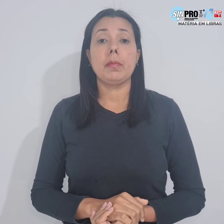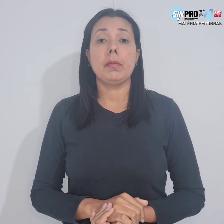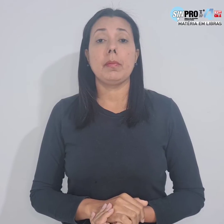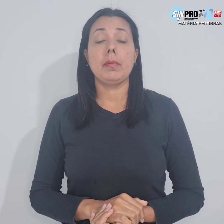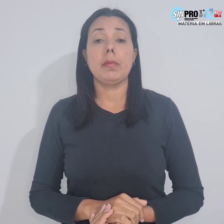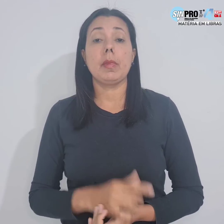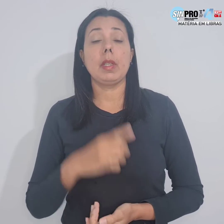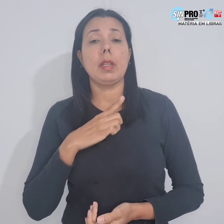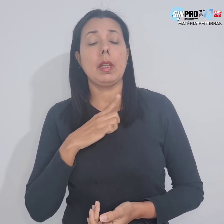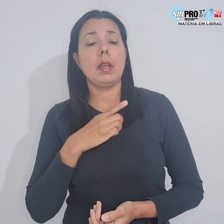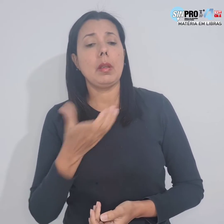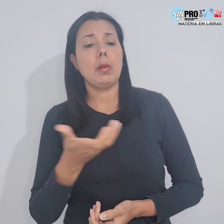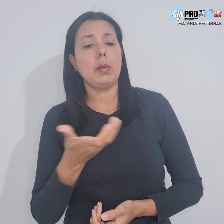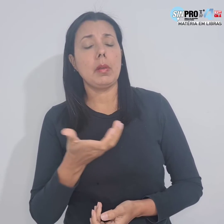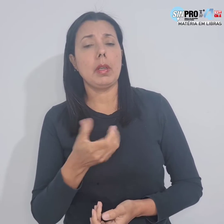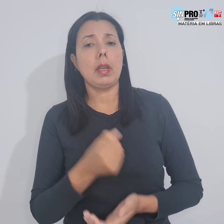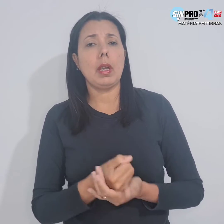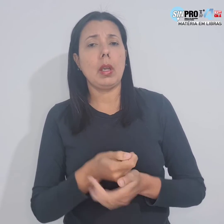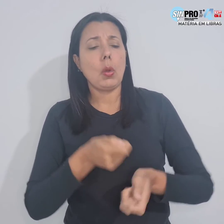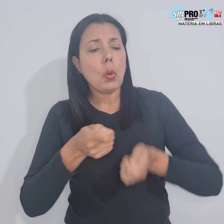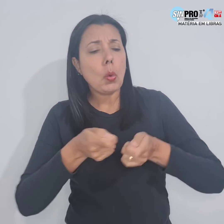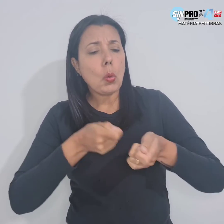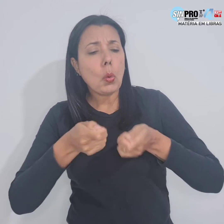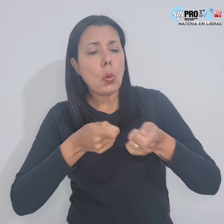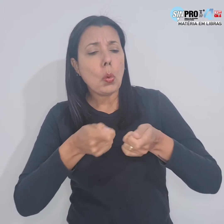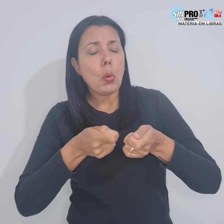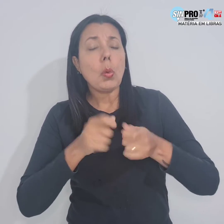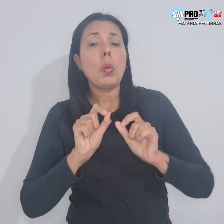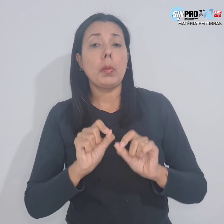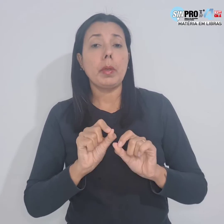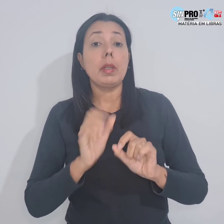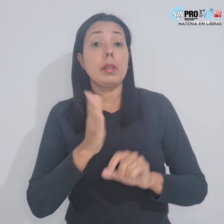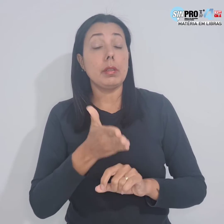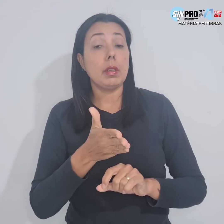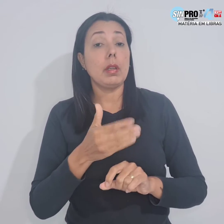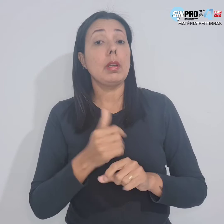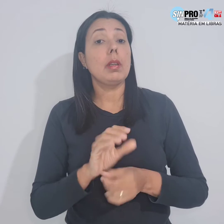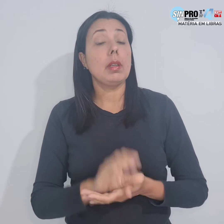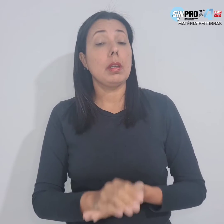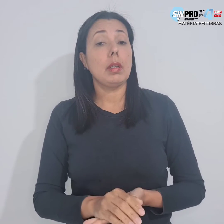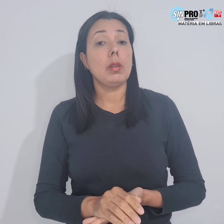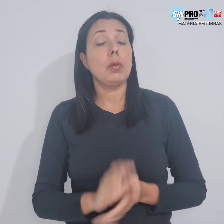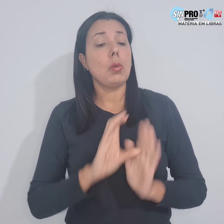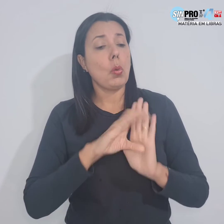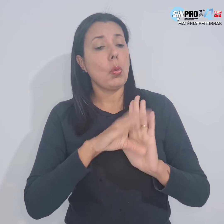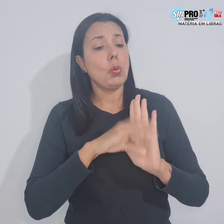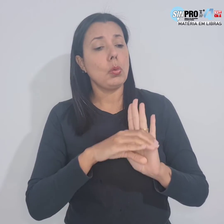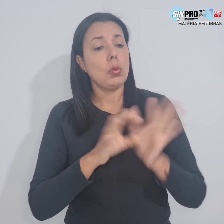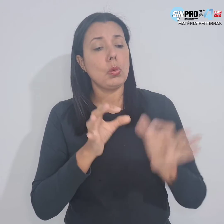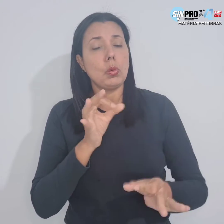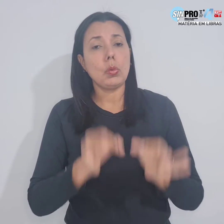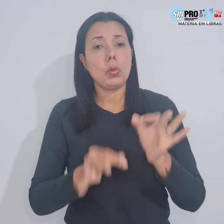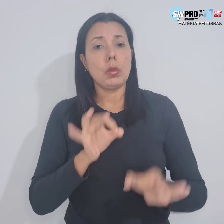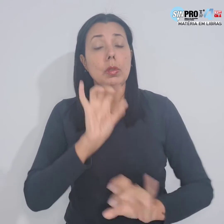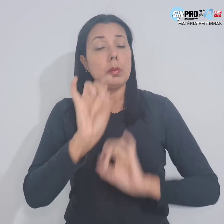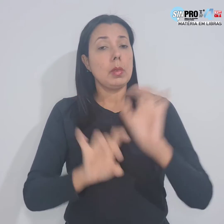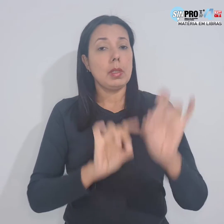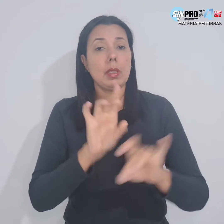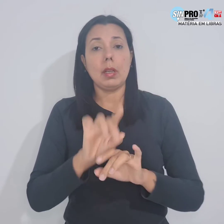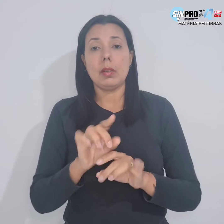Há uma tentativa de manipulação narrativa, já que no conceito jurídico essencial não é